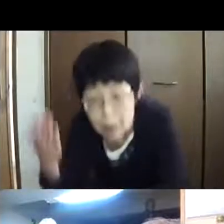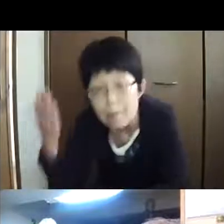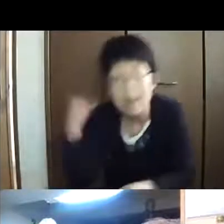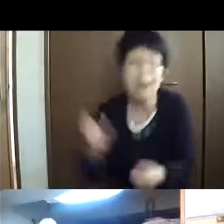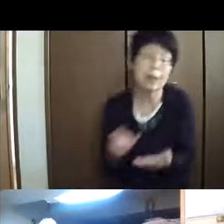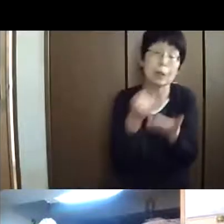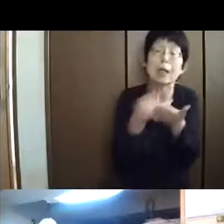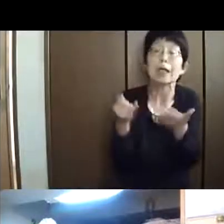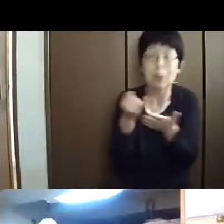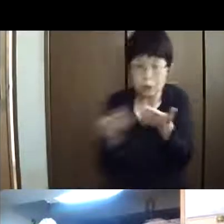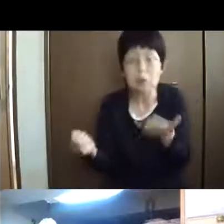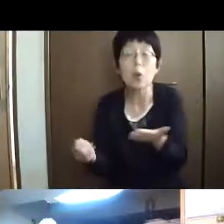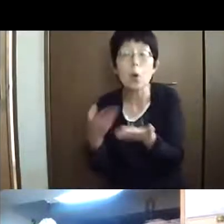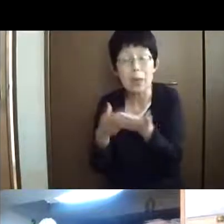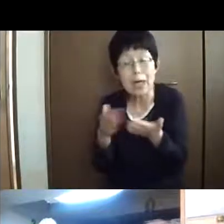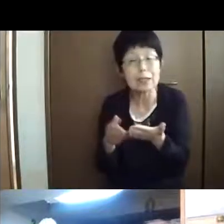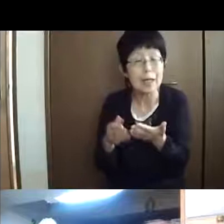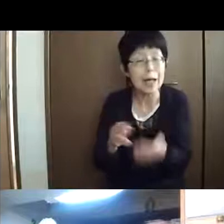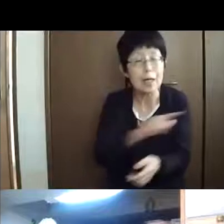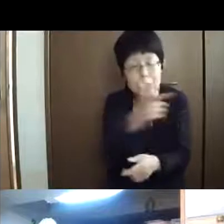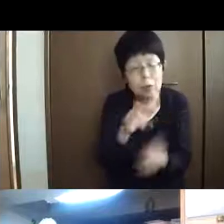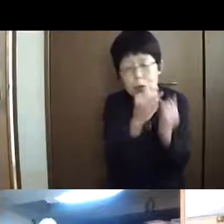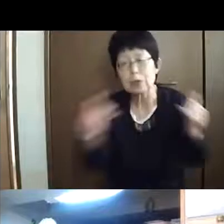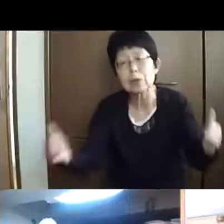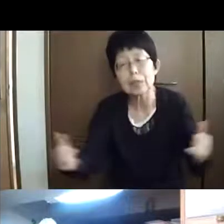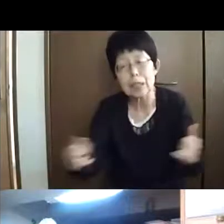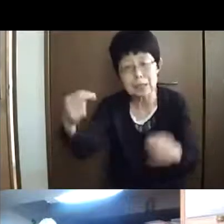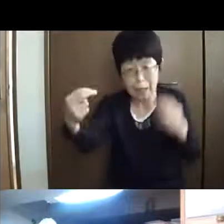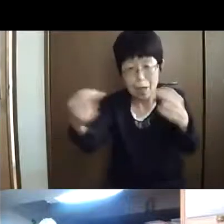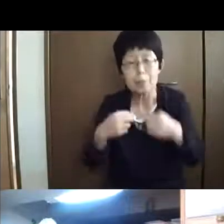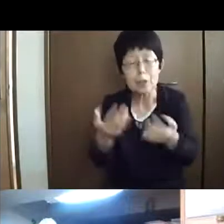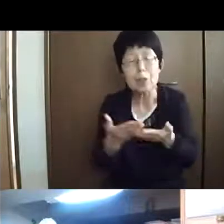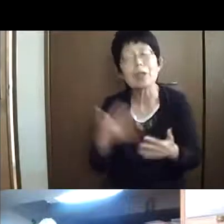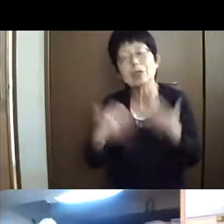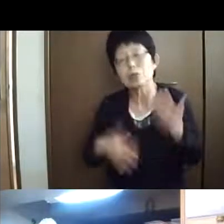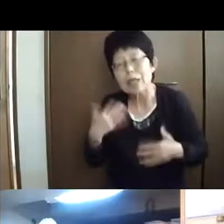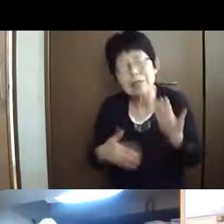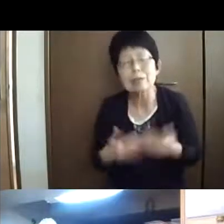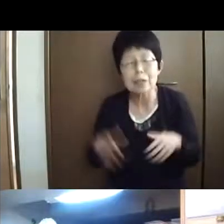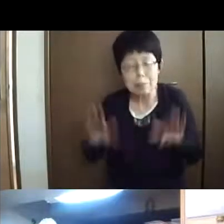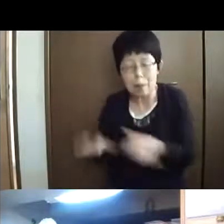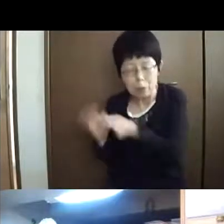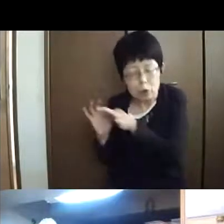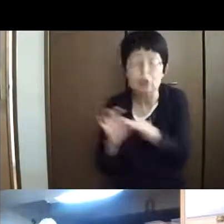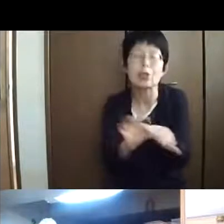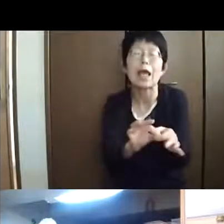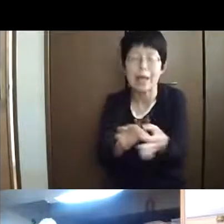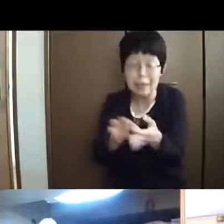て、それで今も描き続けて現在に至りますということですね。